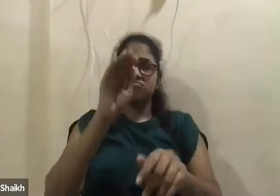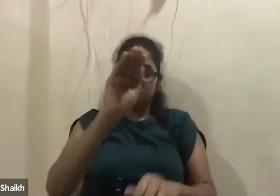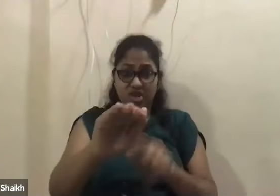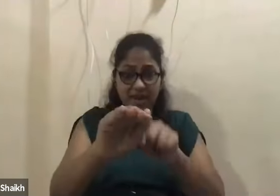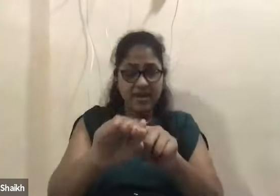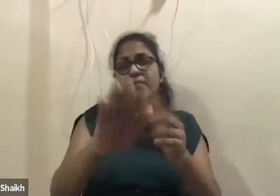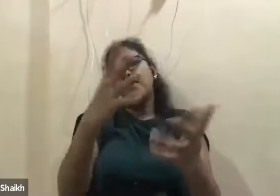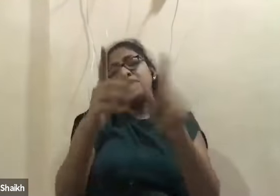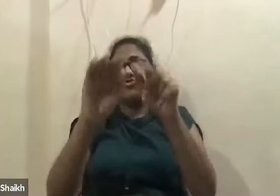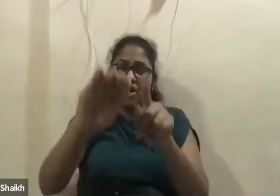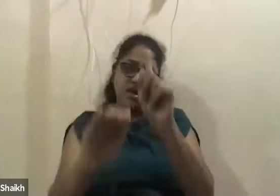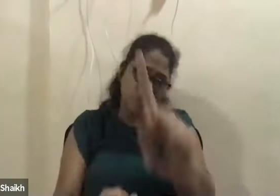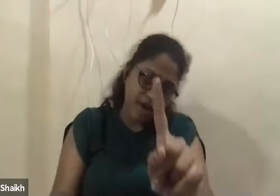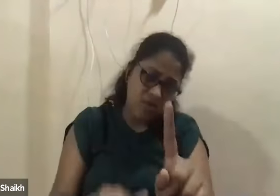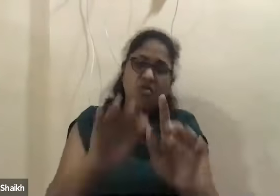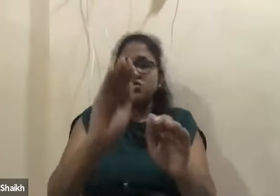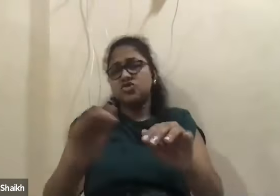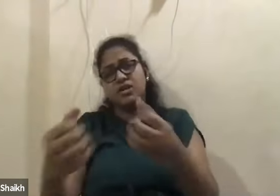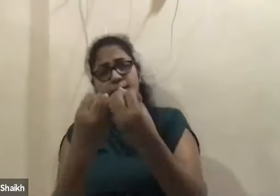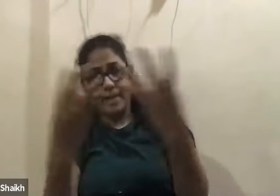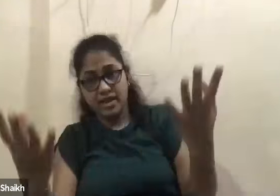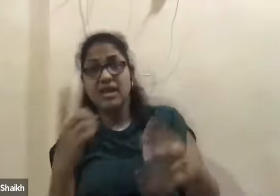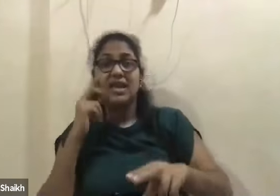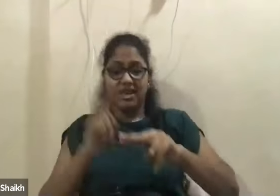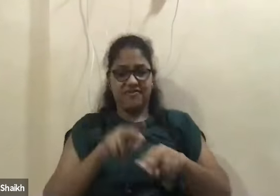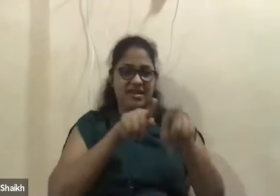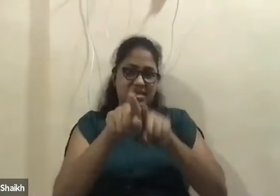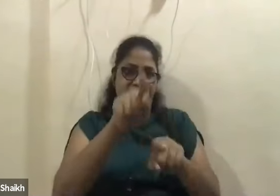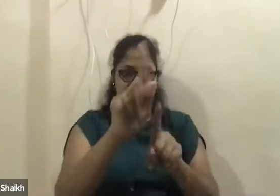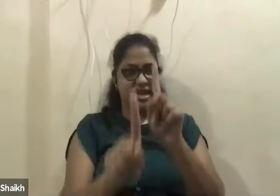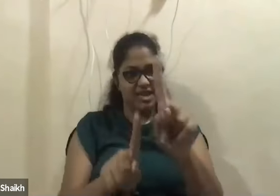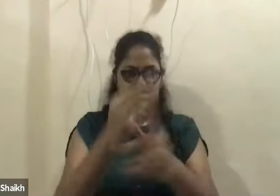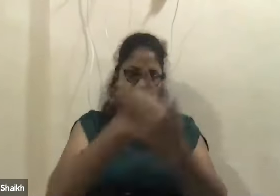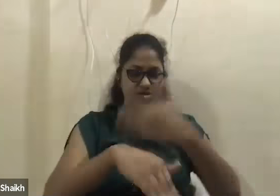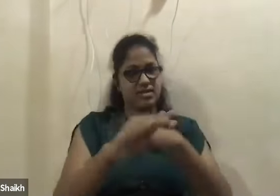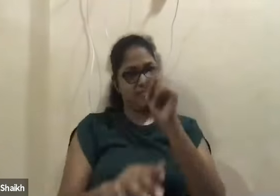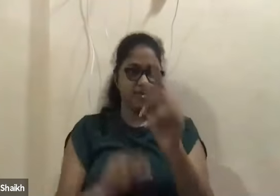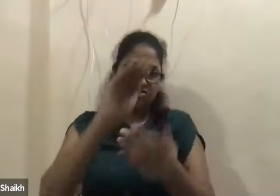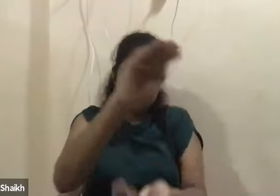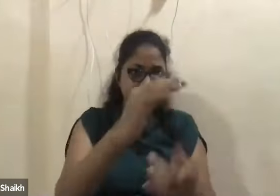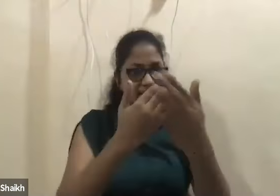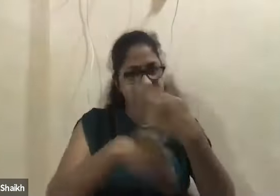हैं। अच्छा, अगर आप एक बच्चा का डिसेबल्ड है, एक नहीं है, आप दोनों के नाम पे करना चाहते हैं, वो भी पॉसिबल